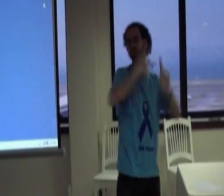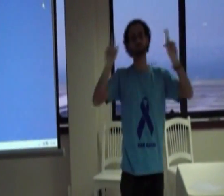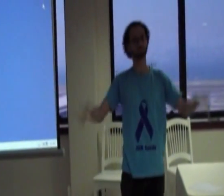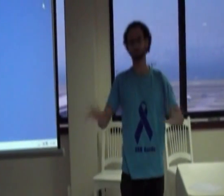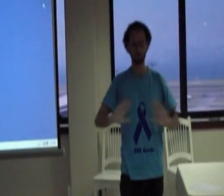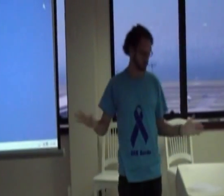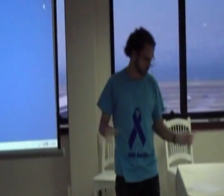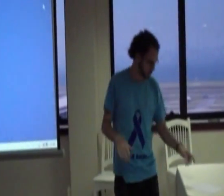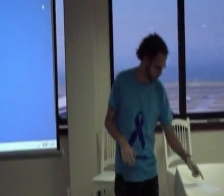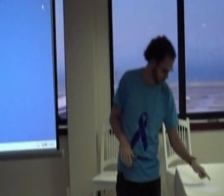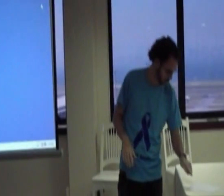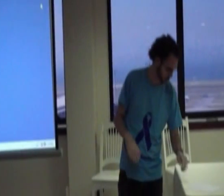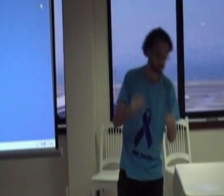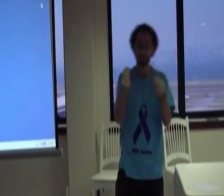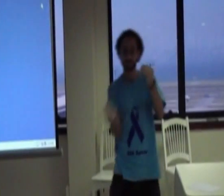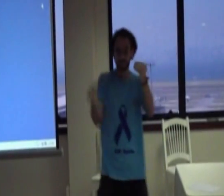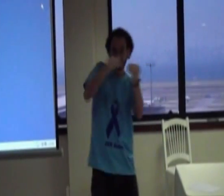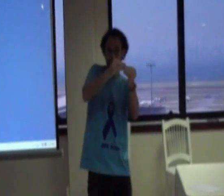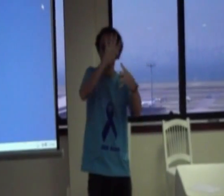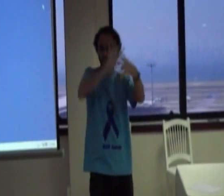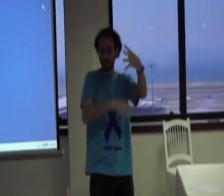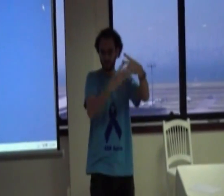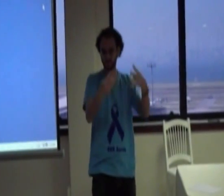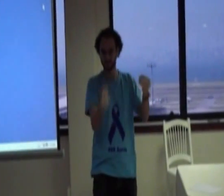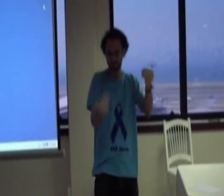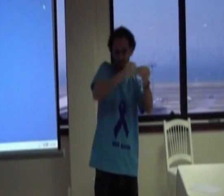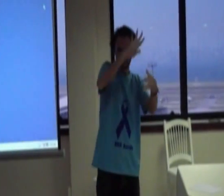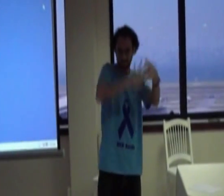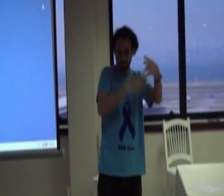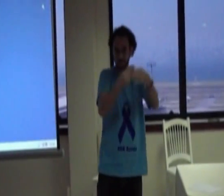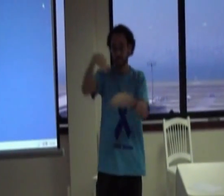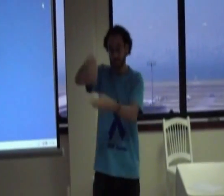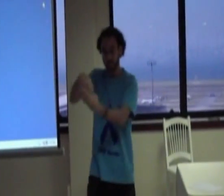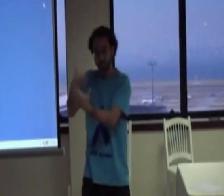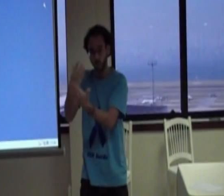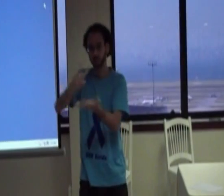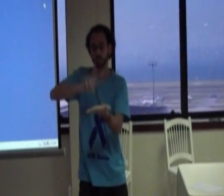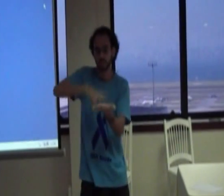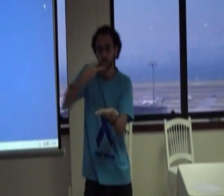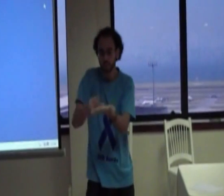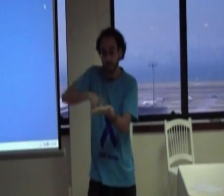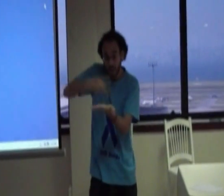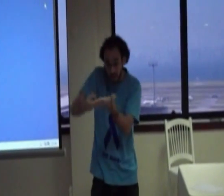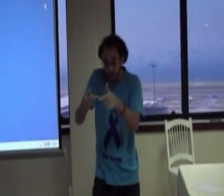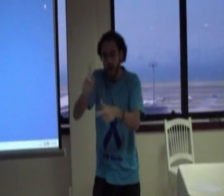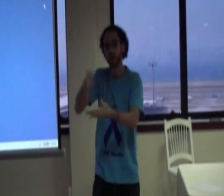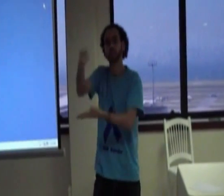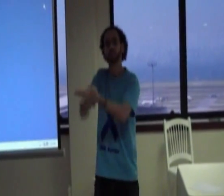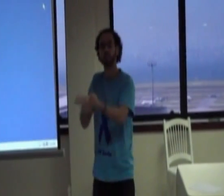e depois uma avaliação escrita, são passos que a gente pode ser colocados. A grade curricular sendo adaptada para o surdo, né?